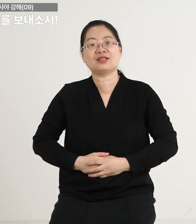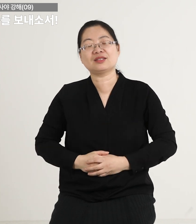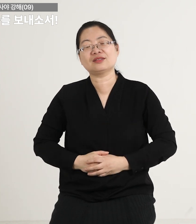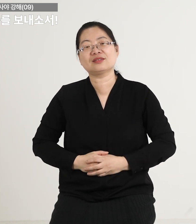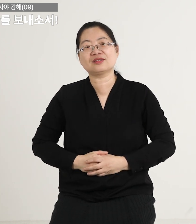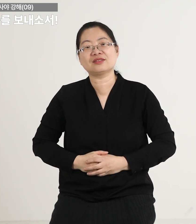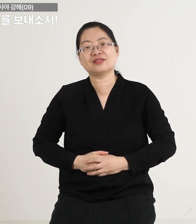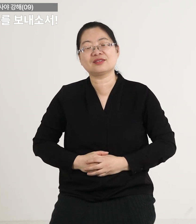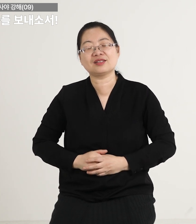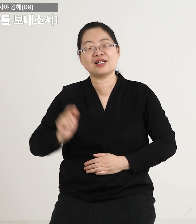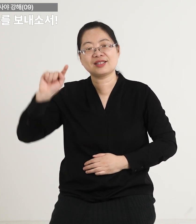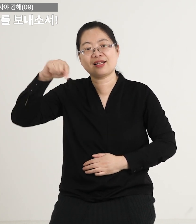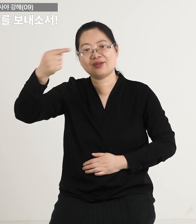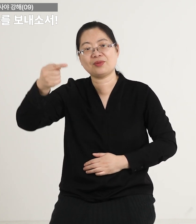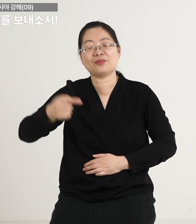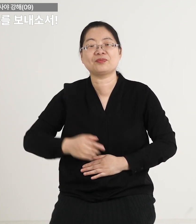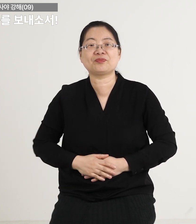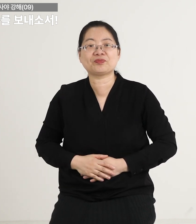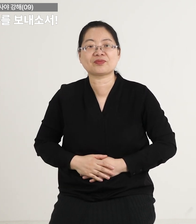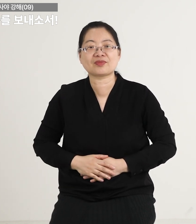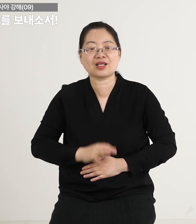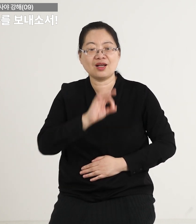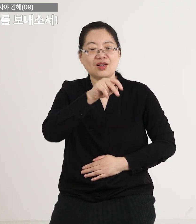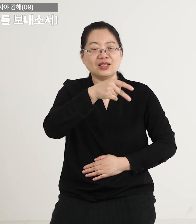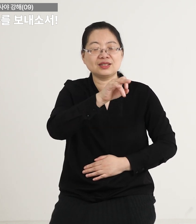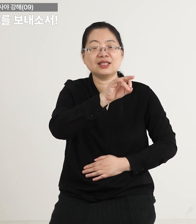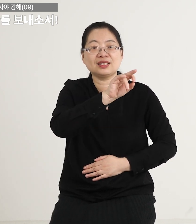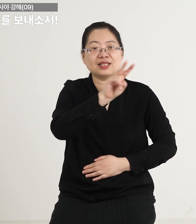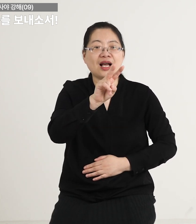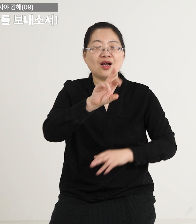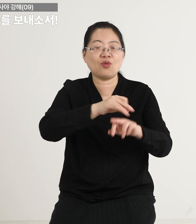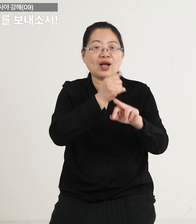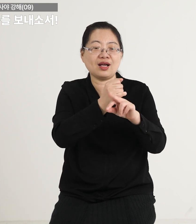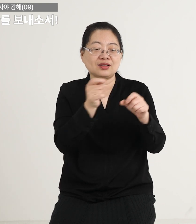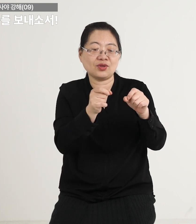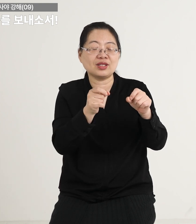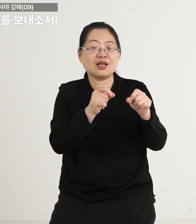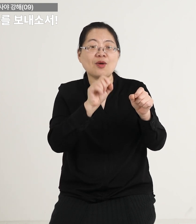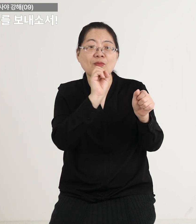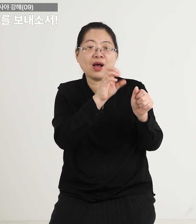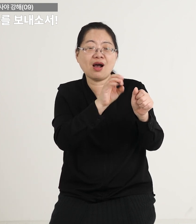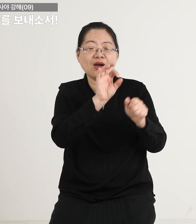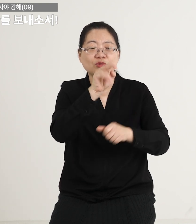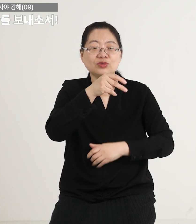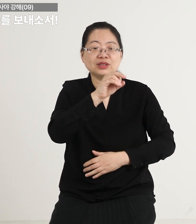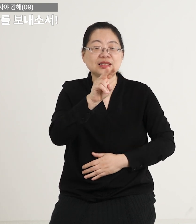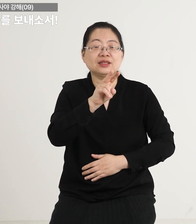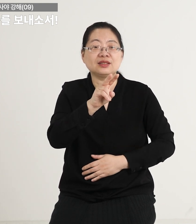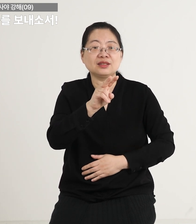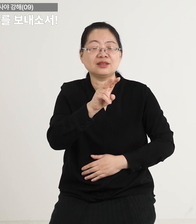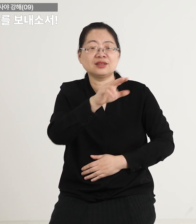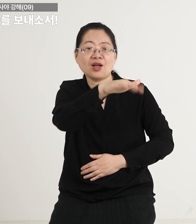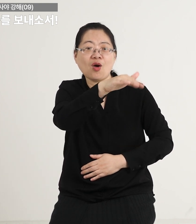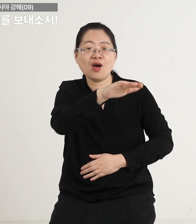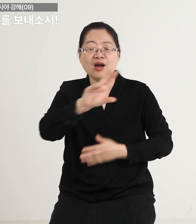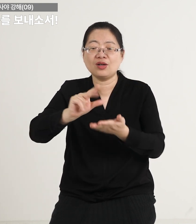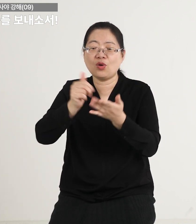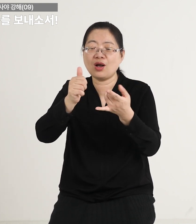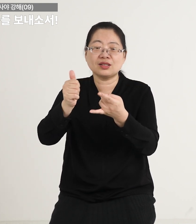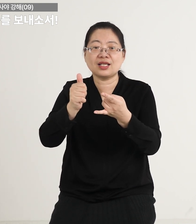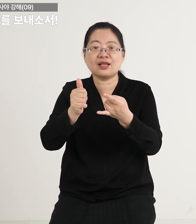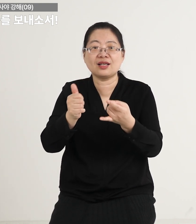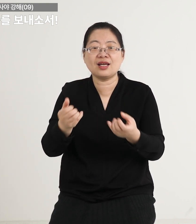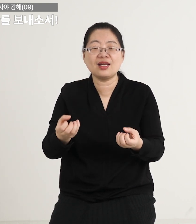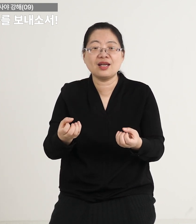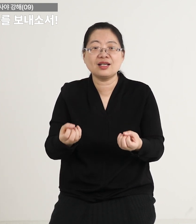들어가서, 다음 절, 우시아 왕 곁에 서서 그에게 이르되 우시아여, 여호와께